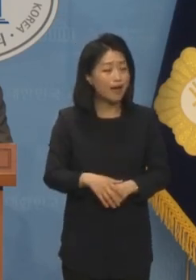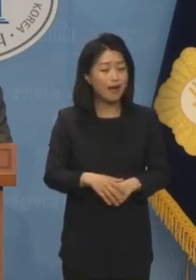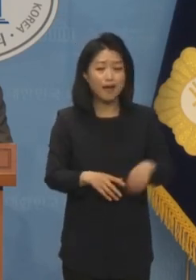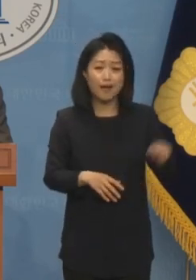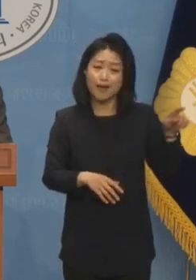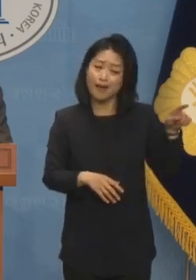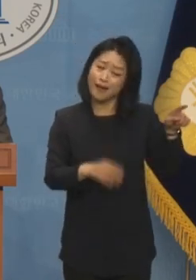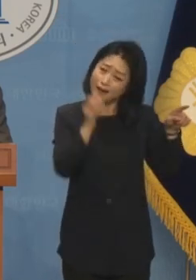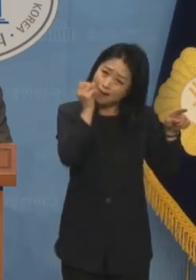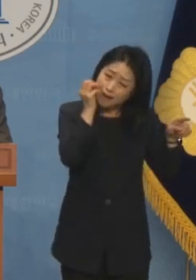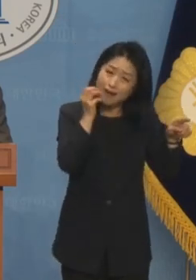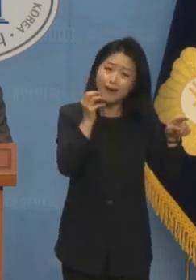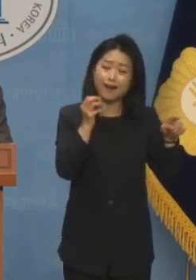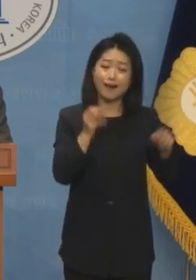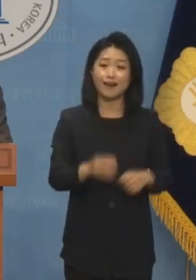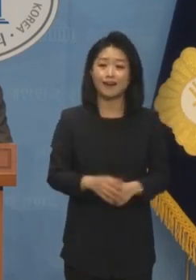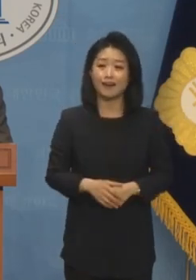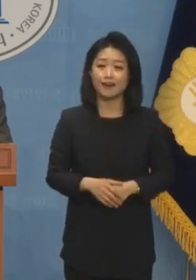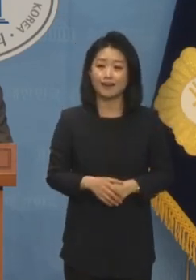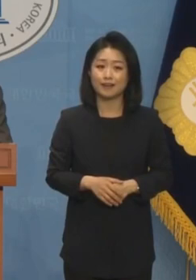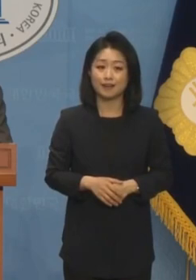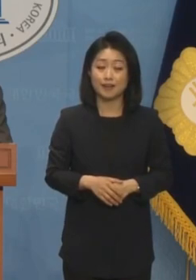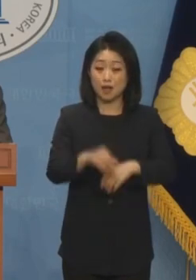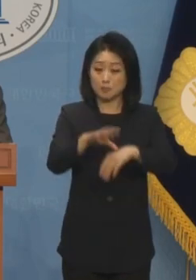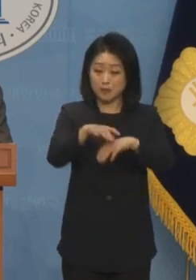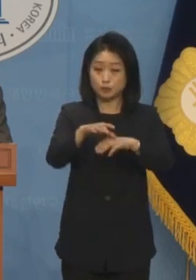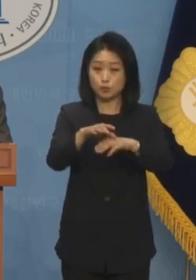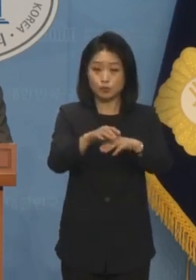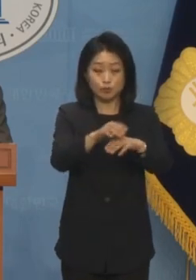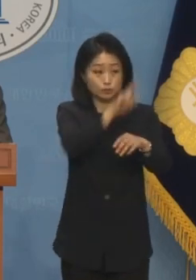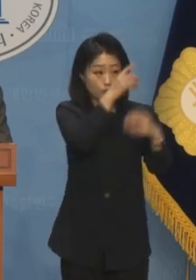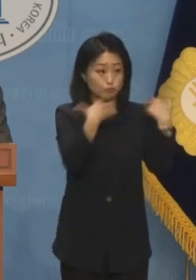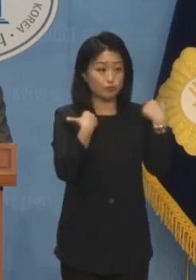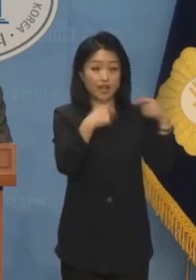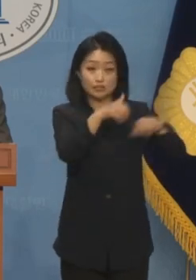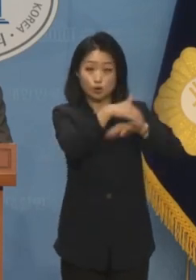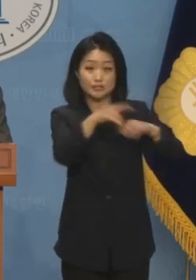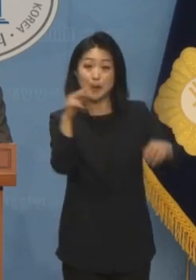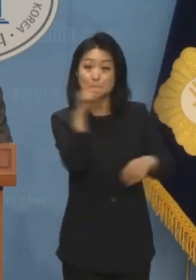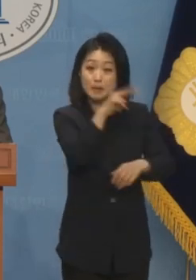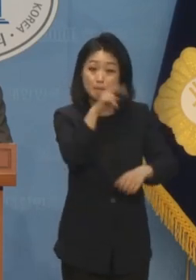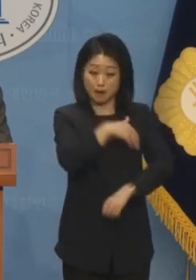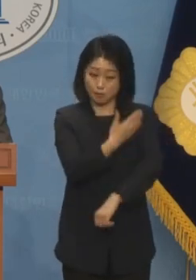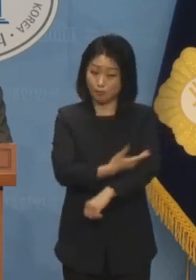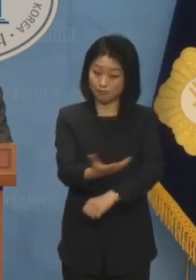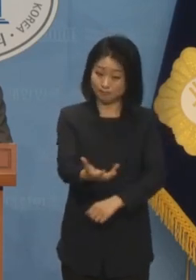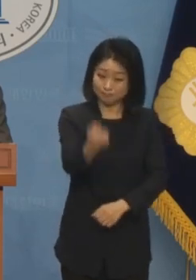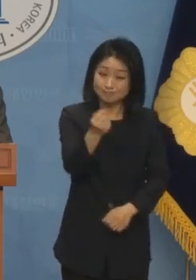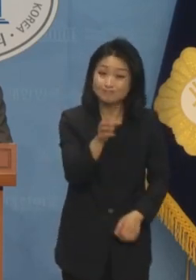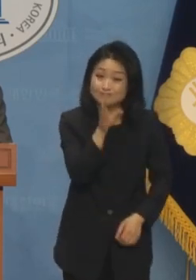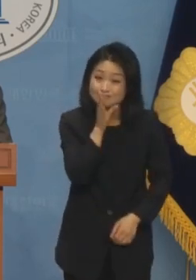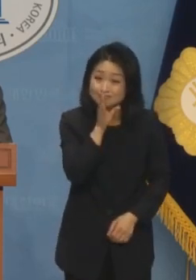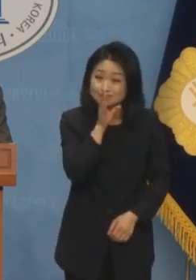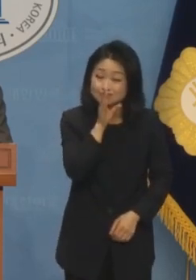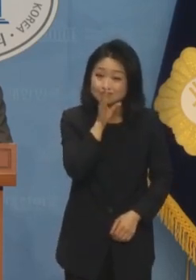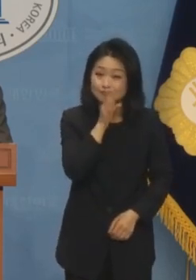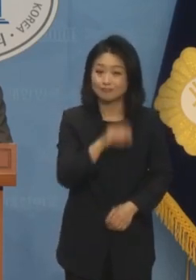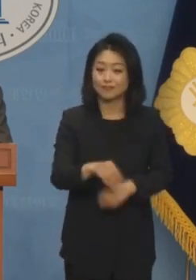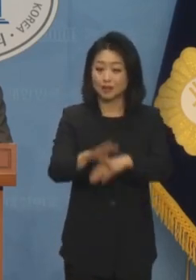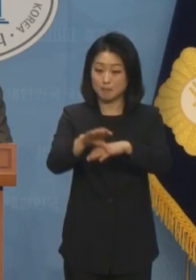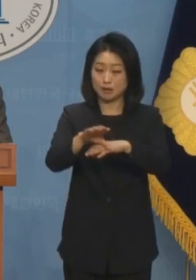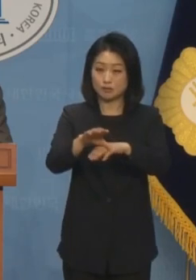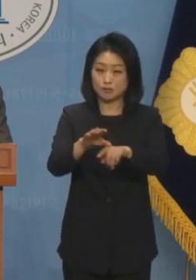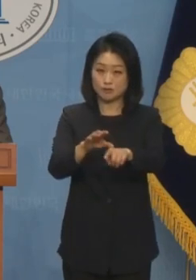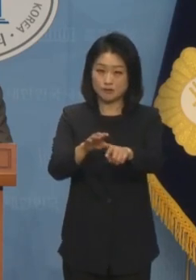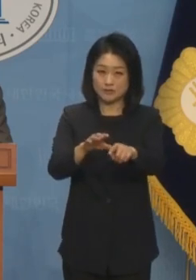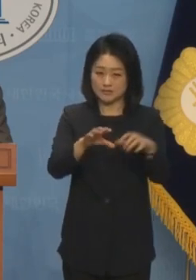수밖에 없습니다. 언론이 정부의 정책을 비판하는 것은 너무나 당연한 일입니다. 언론을 향한